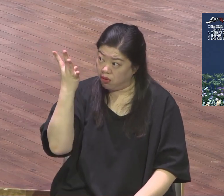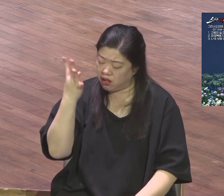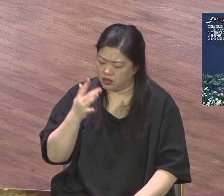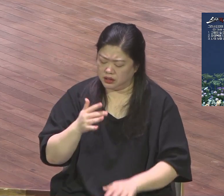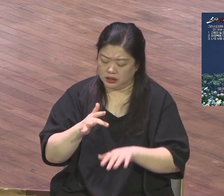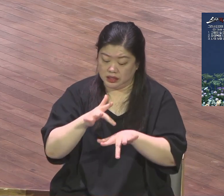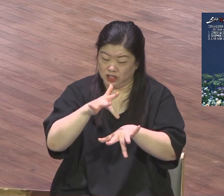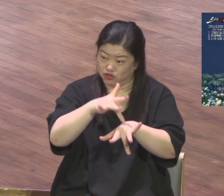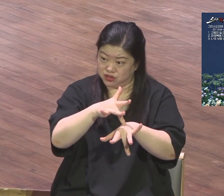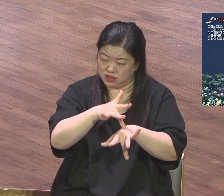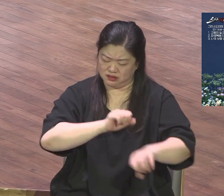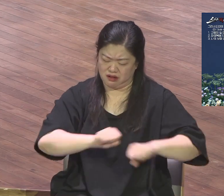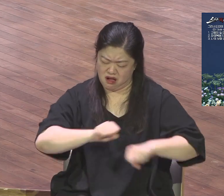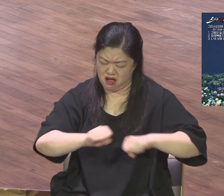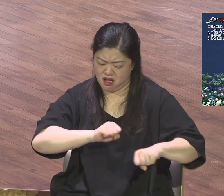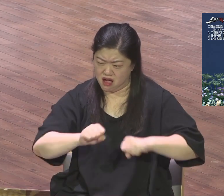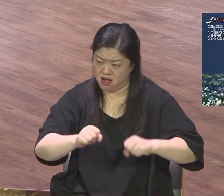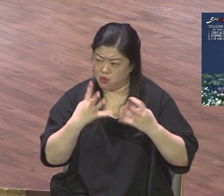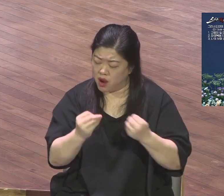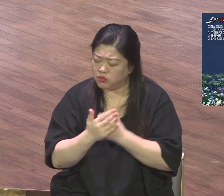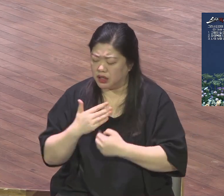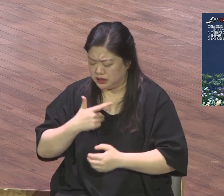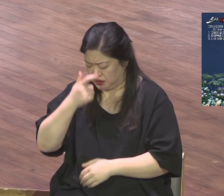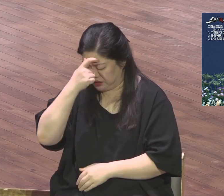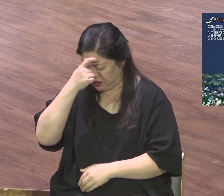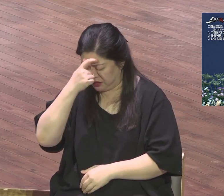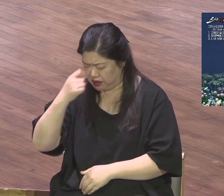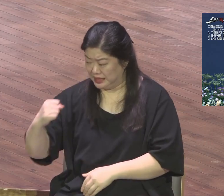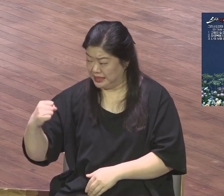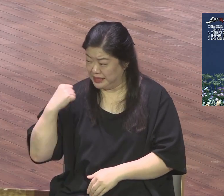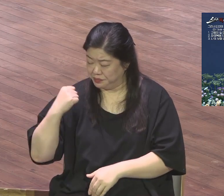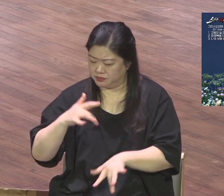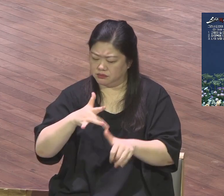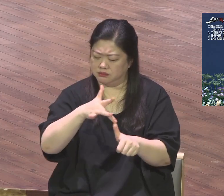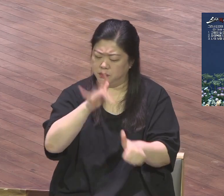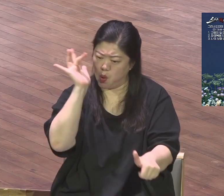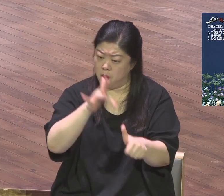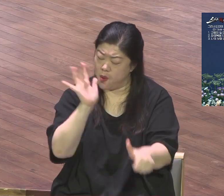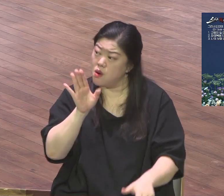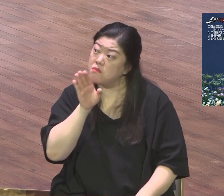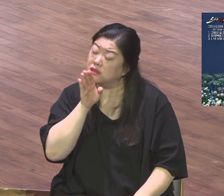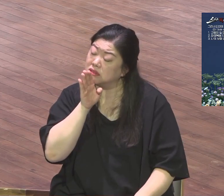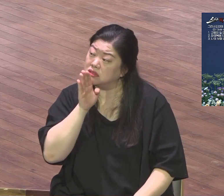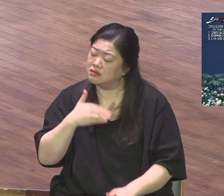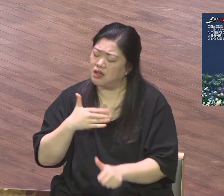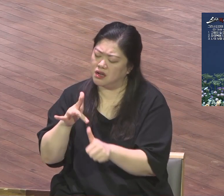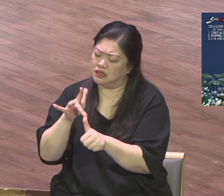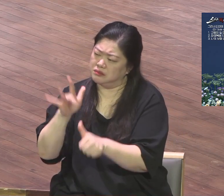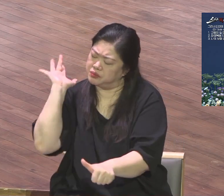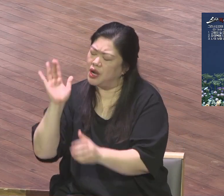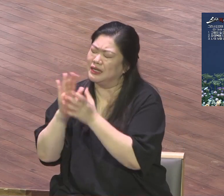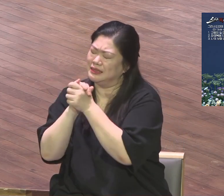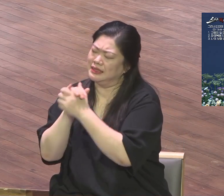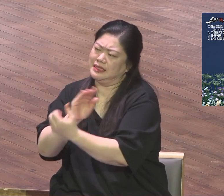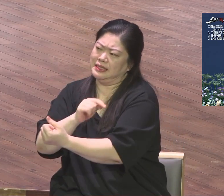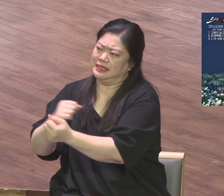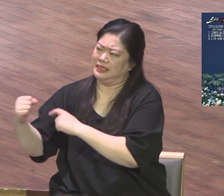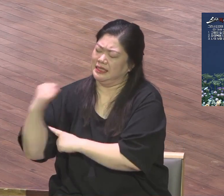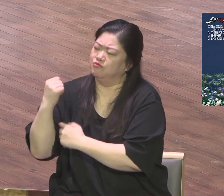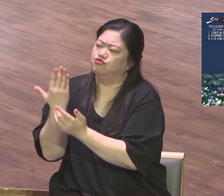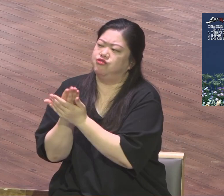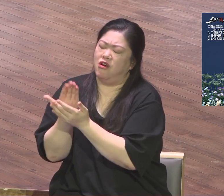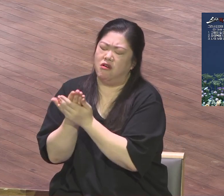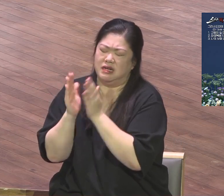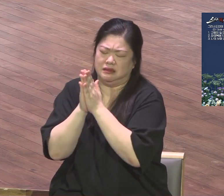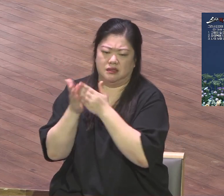하는데 주의 종이 돼가지고 이걸 잡아야 되지 않습니까? 내가 능력을 좀 받고 싶은데 능력을 좀 주옵소서. 능력을 받으려고